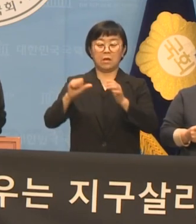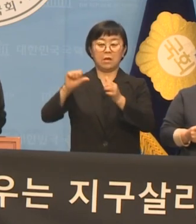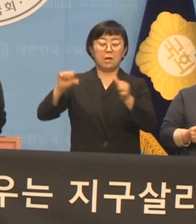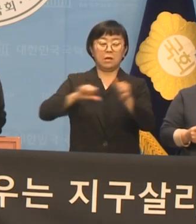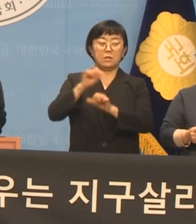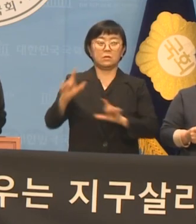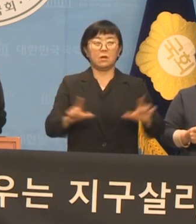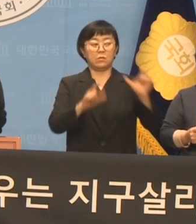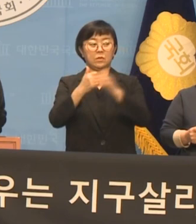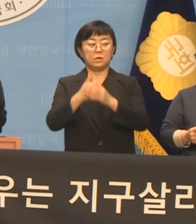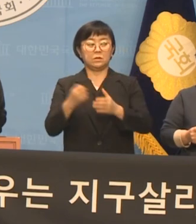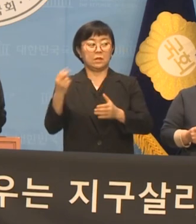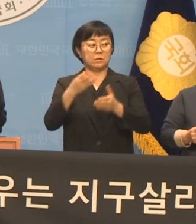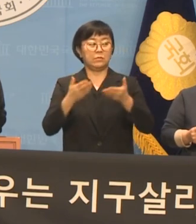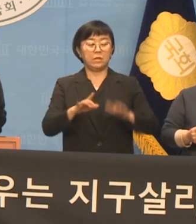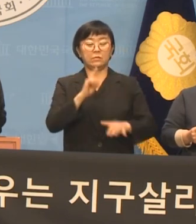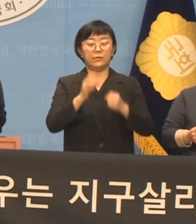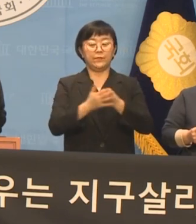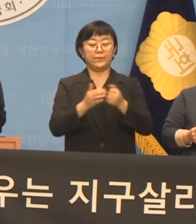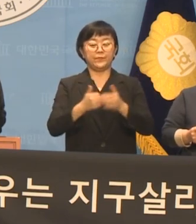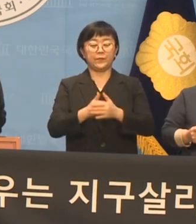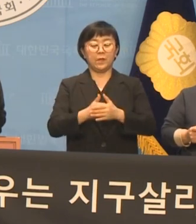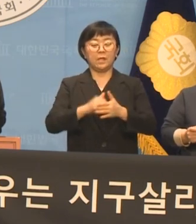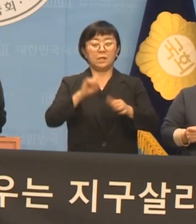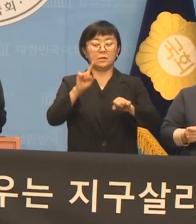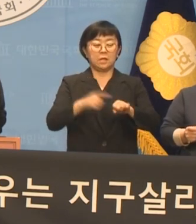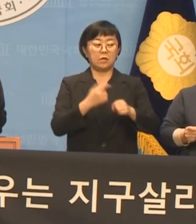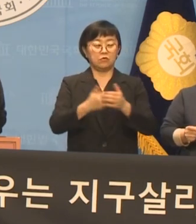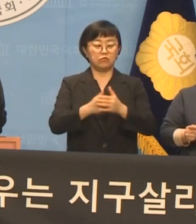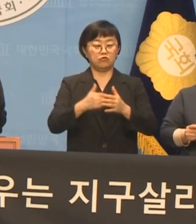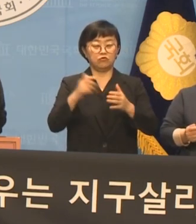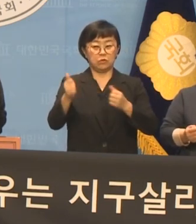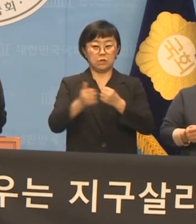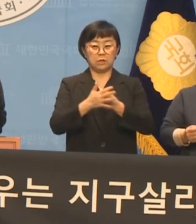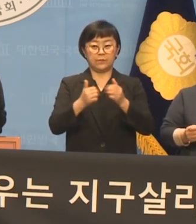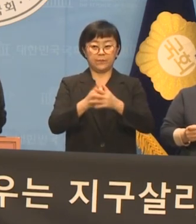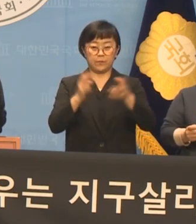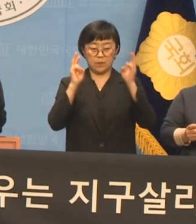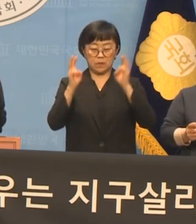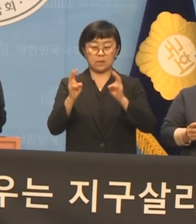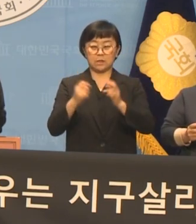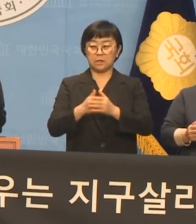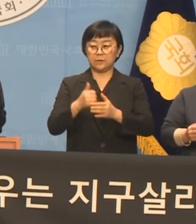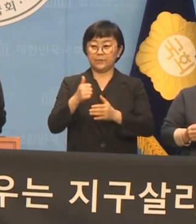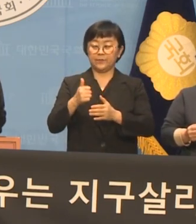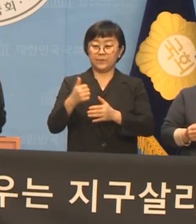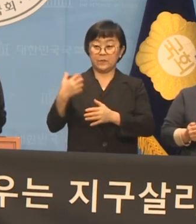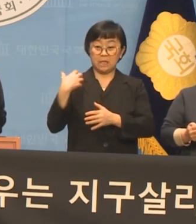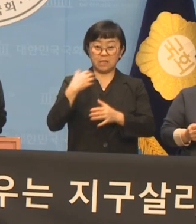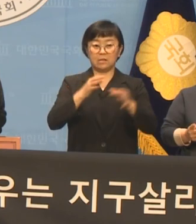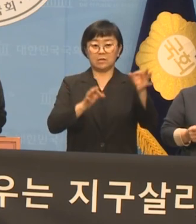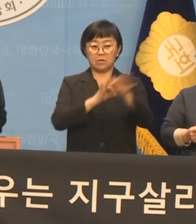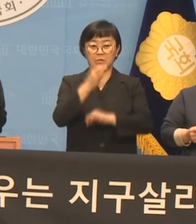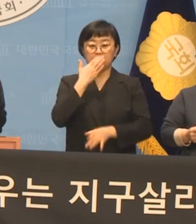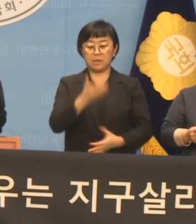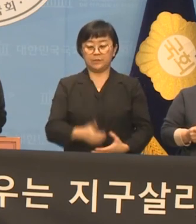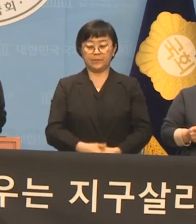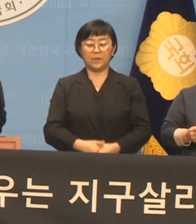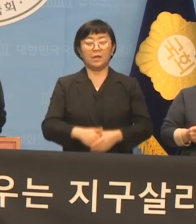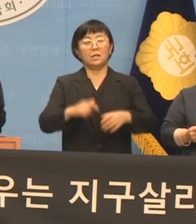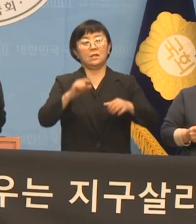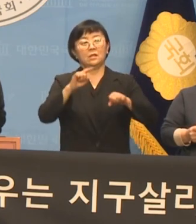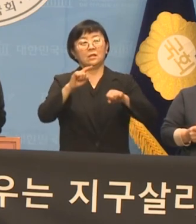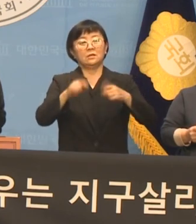한류를 탄생시키자. 세계 최초 자연이 주인인 생태 기업 설립과 생태 책임 경영을 하자.